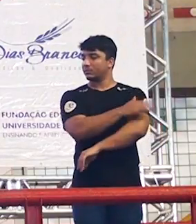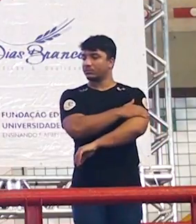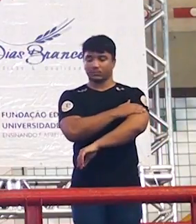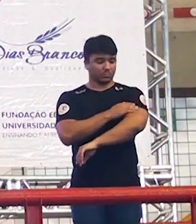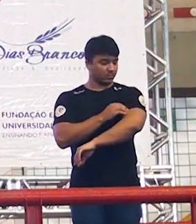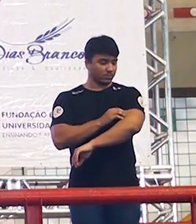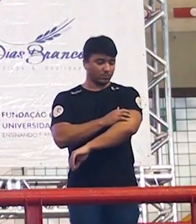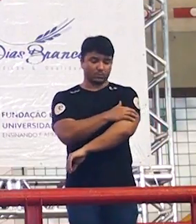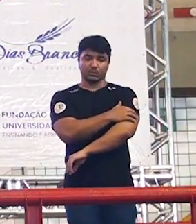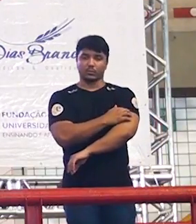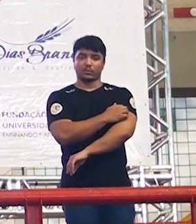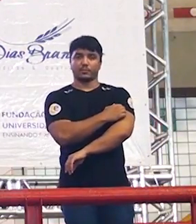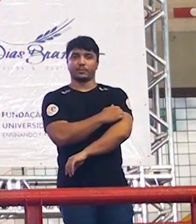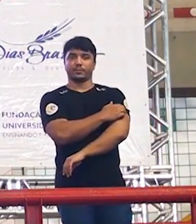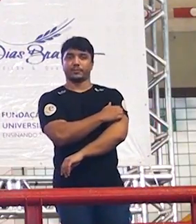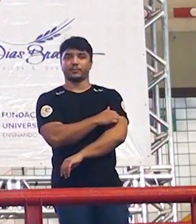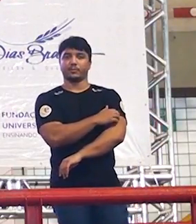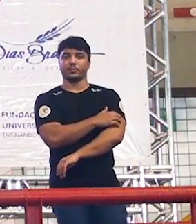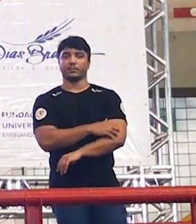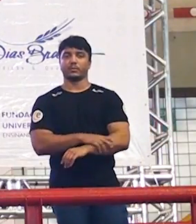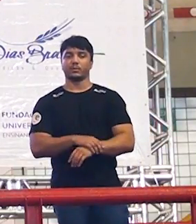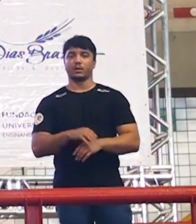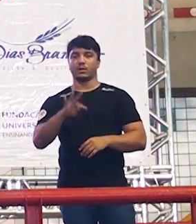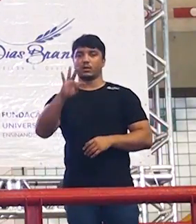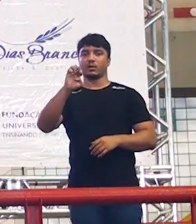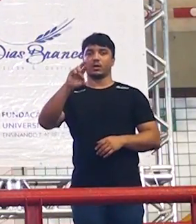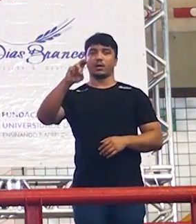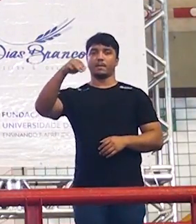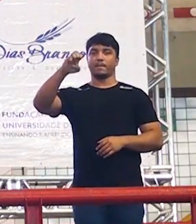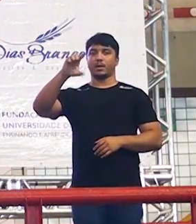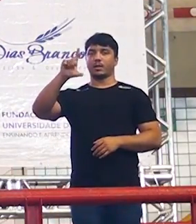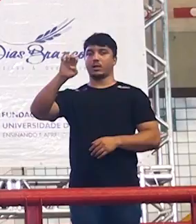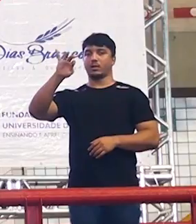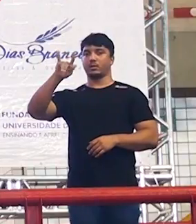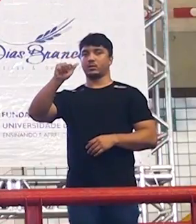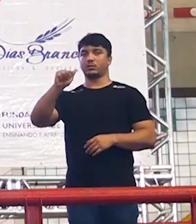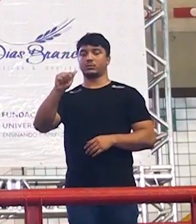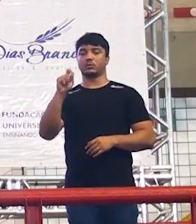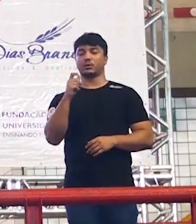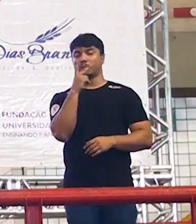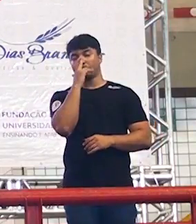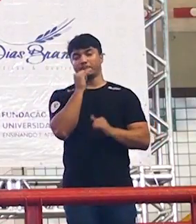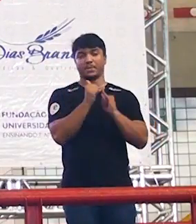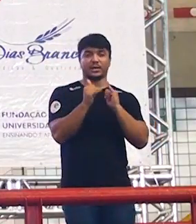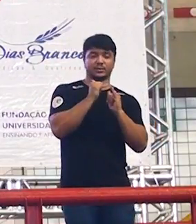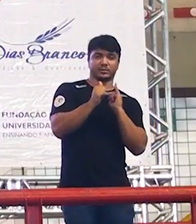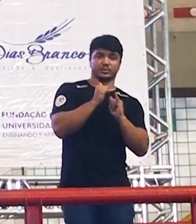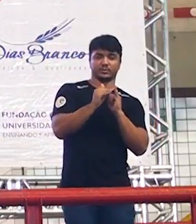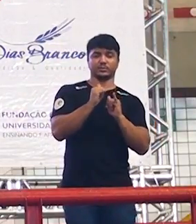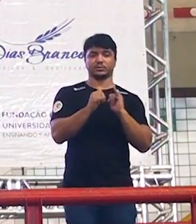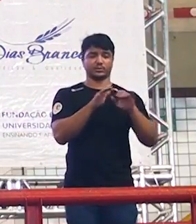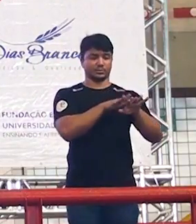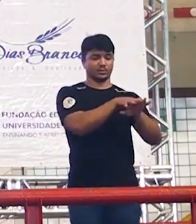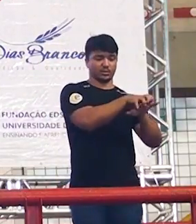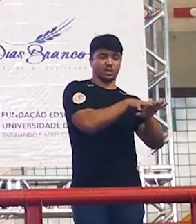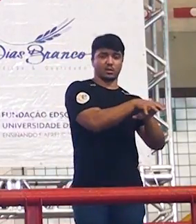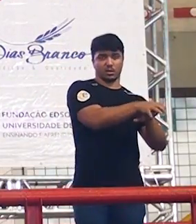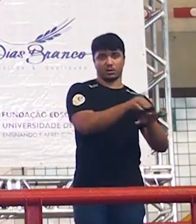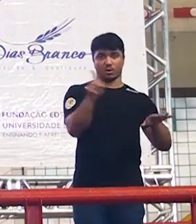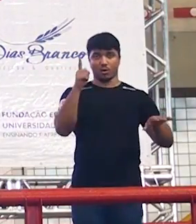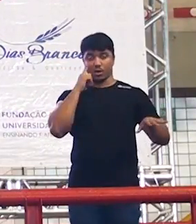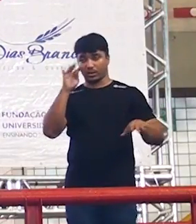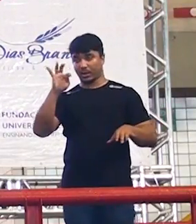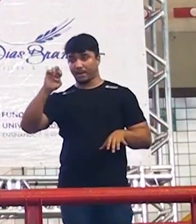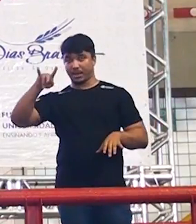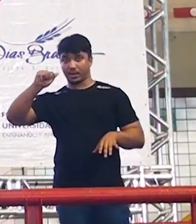Pessoal, termoelétrica é uma forma de produzir energia parecido com a hidrelétrica. Na